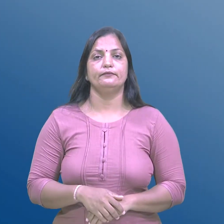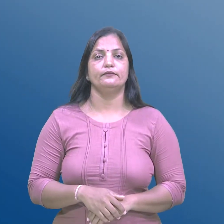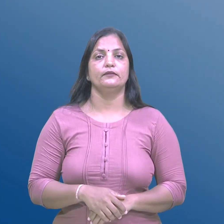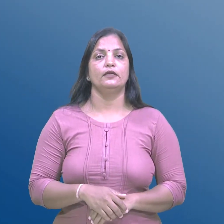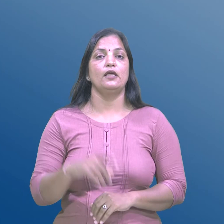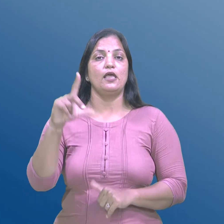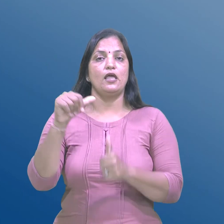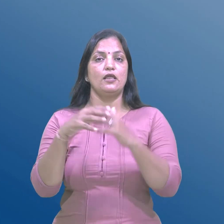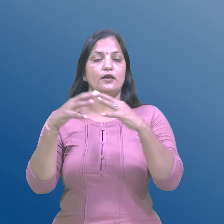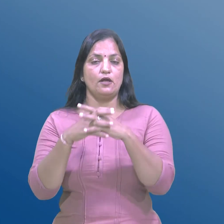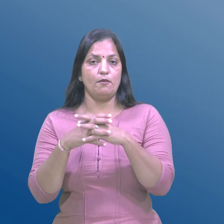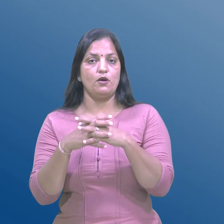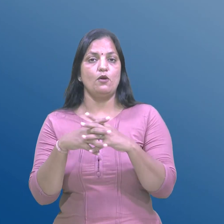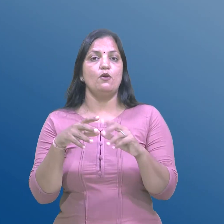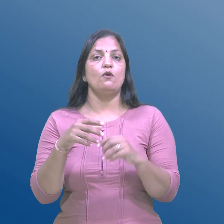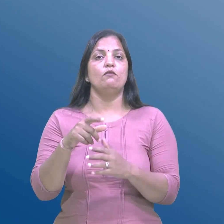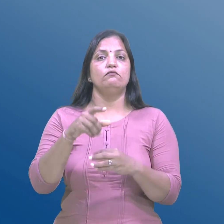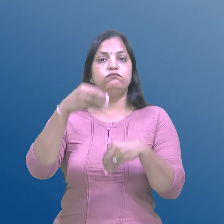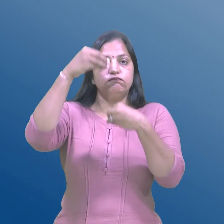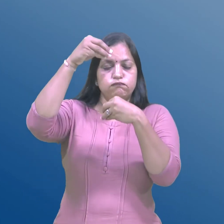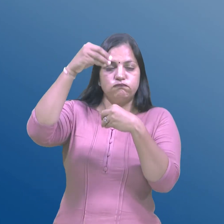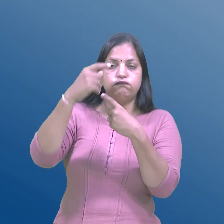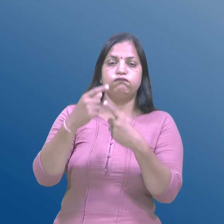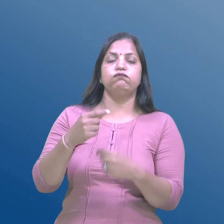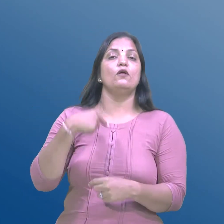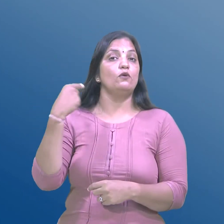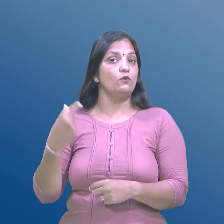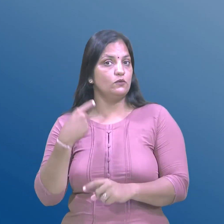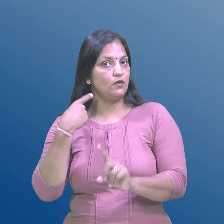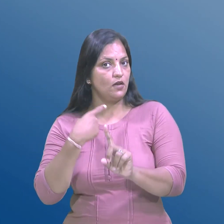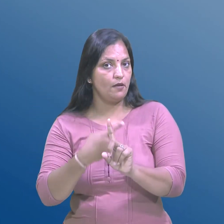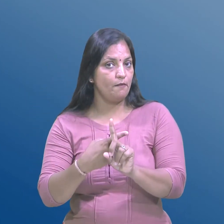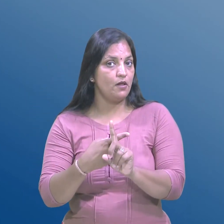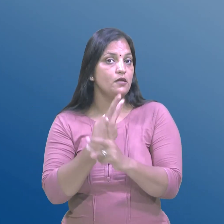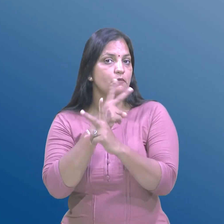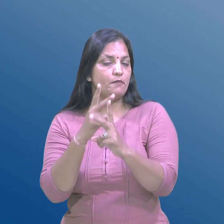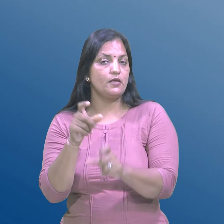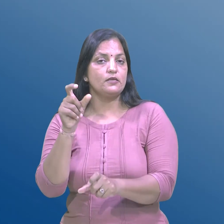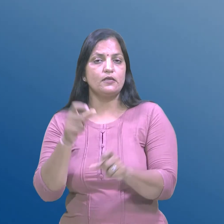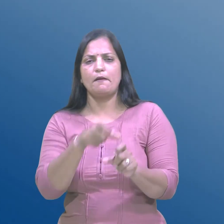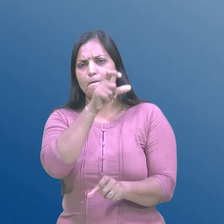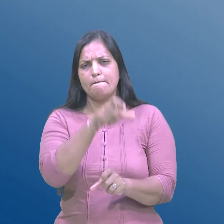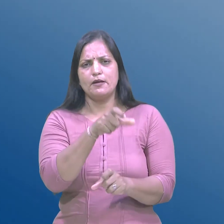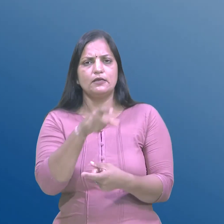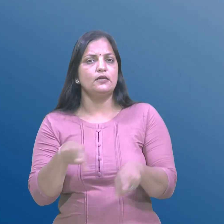કાયદાકીય સામર્થ્યનો ઉપયોગ કરે અને અન્ય વ્યક્તિની જેમ દરેક